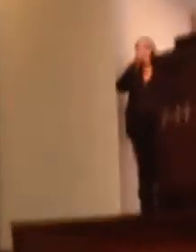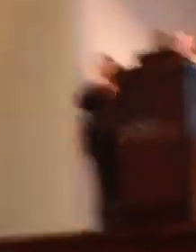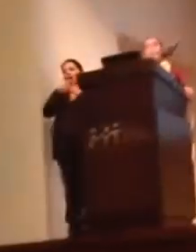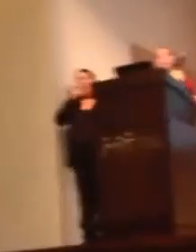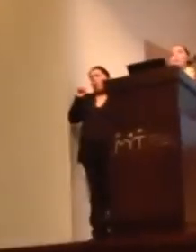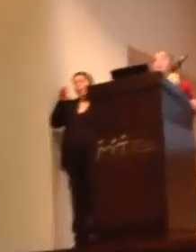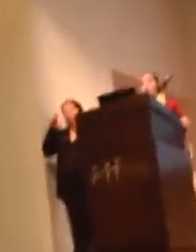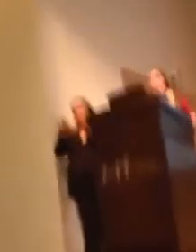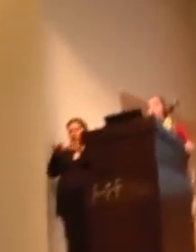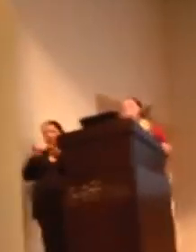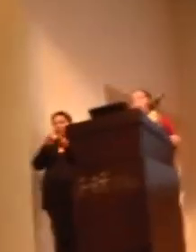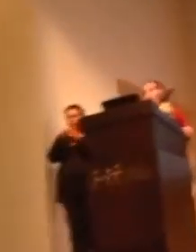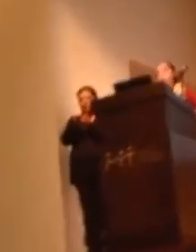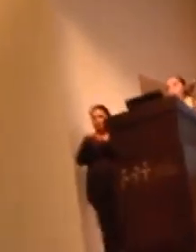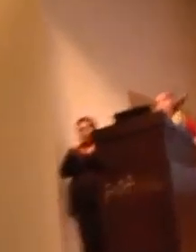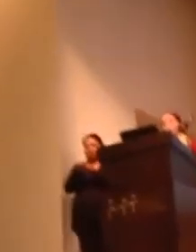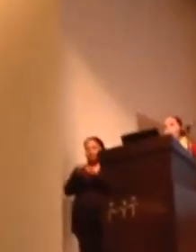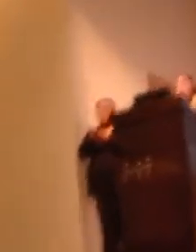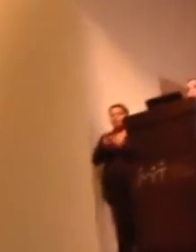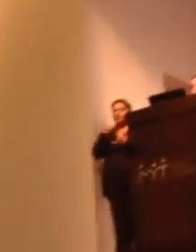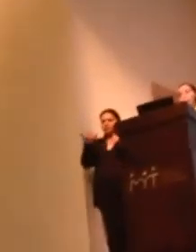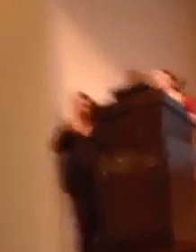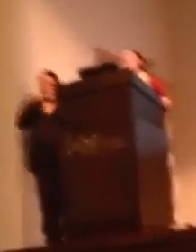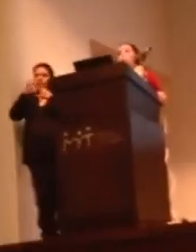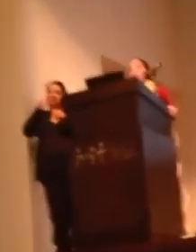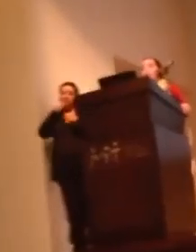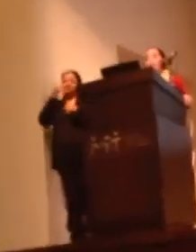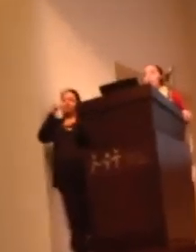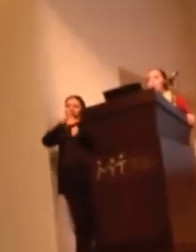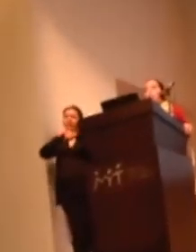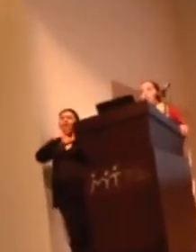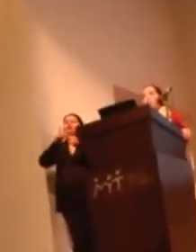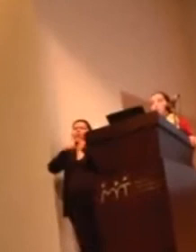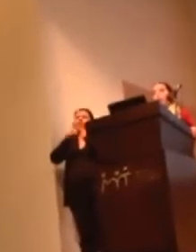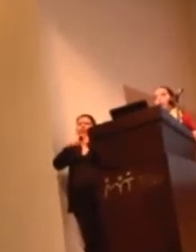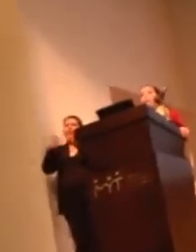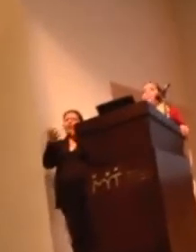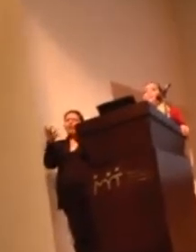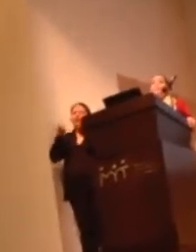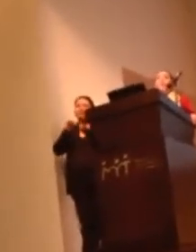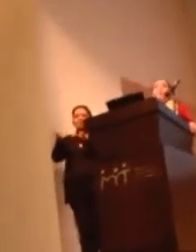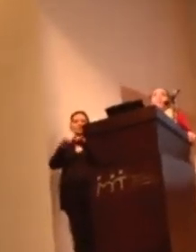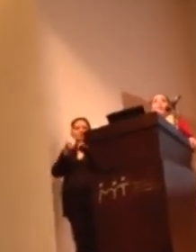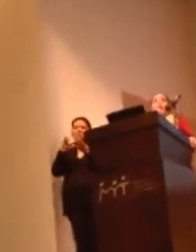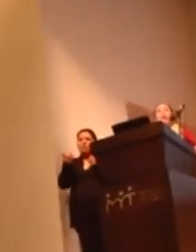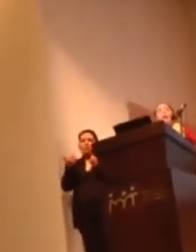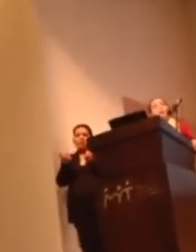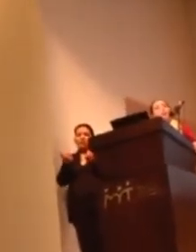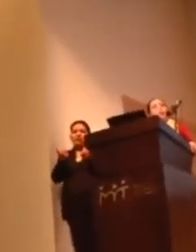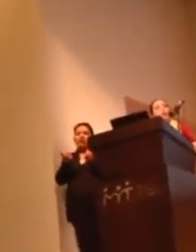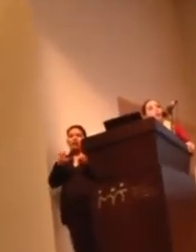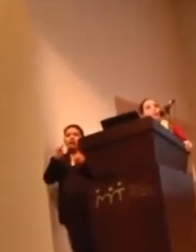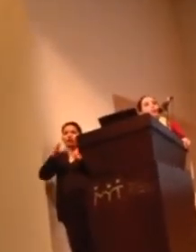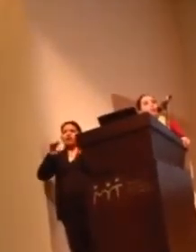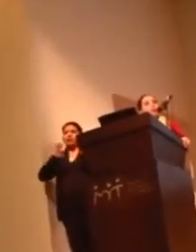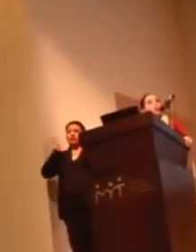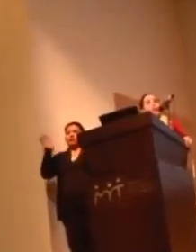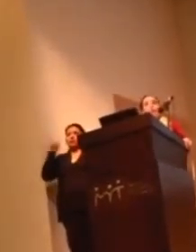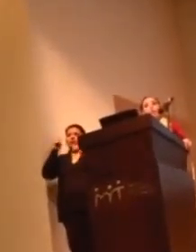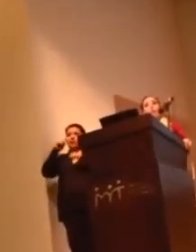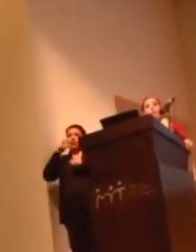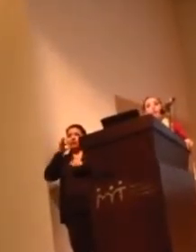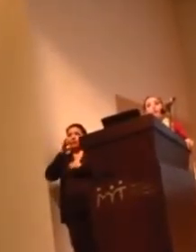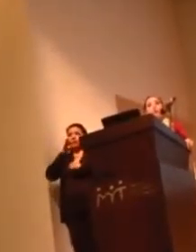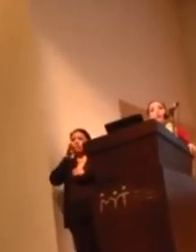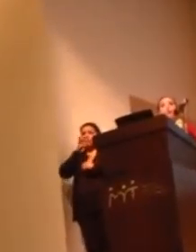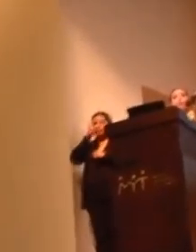computadora y los tenemos con un videojuego. ¿Dónde está la actividad física? Me sorprende que ahora en las recomendaciones para